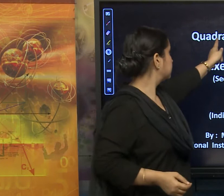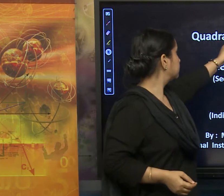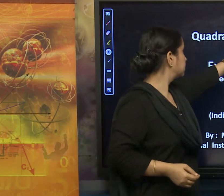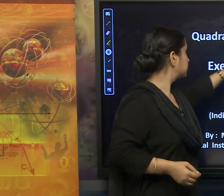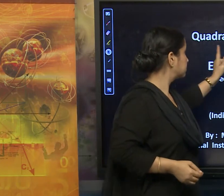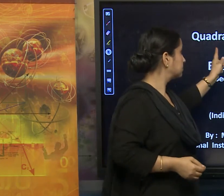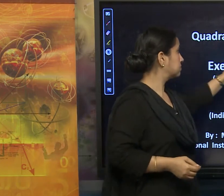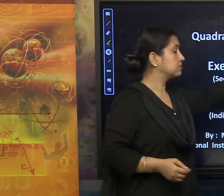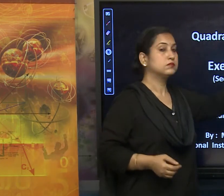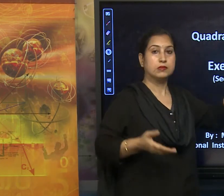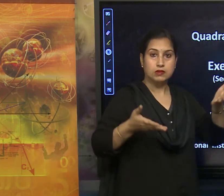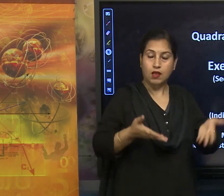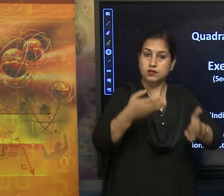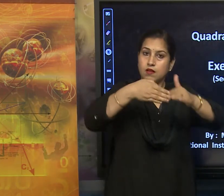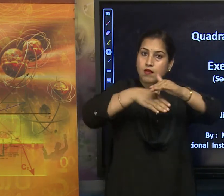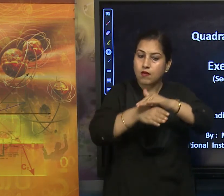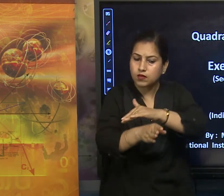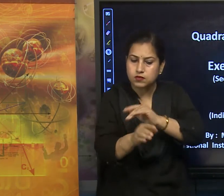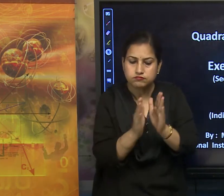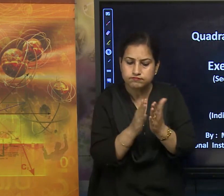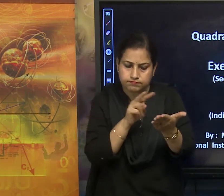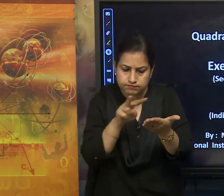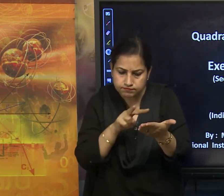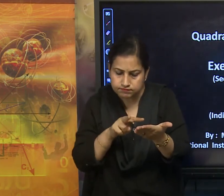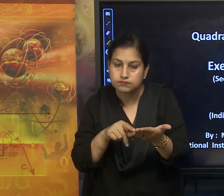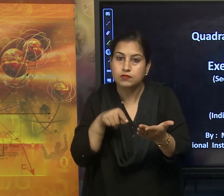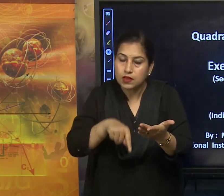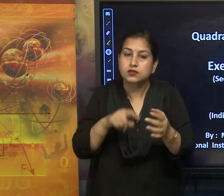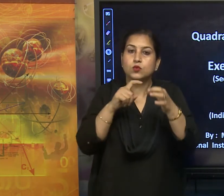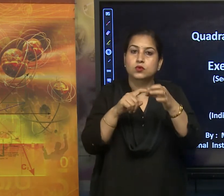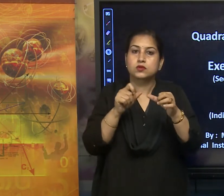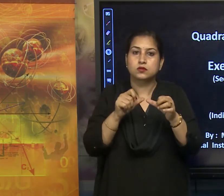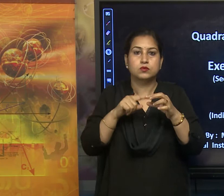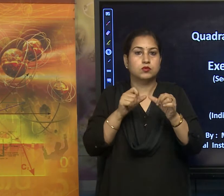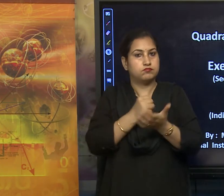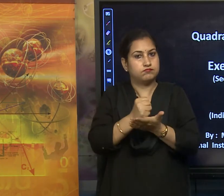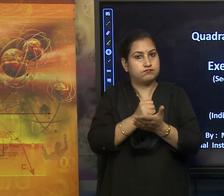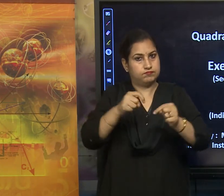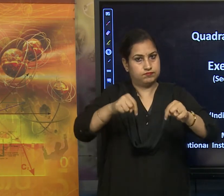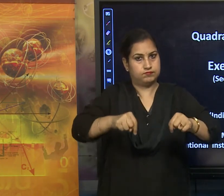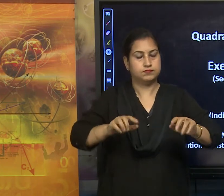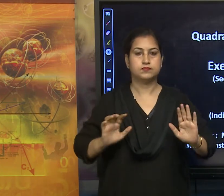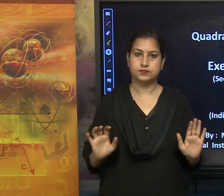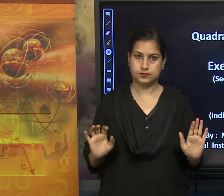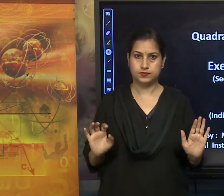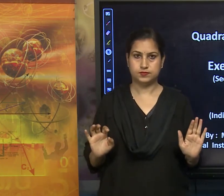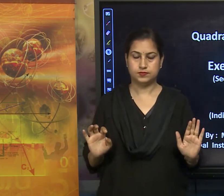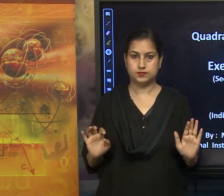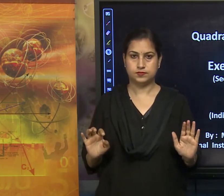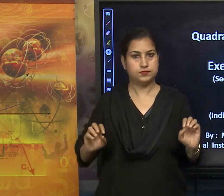पाठ 6 की क्लास है। आप अपनी पाठ्य पुस्तक से, जो आपके पास